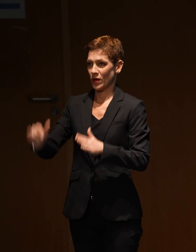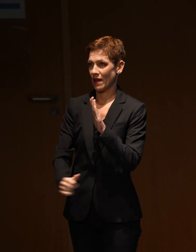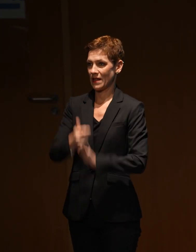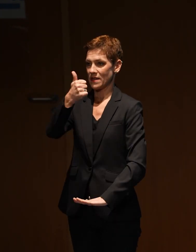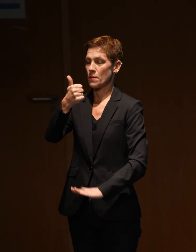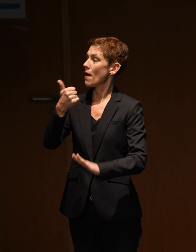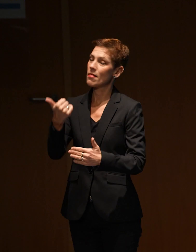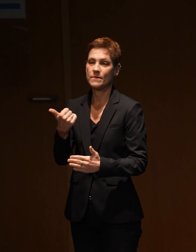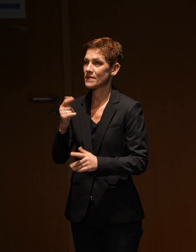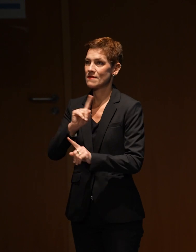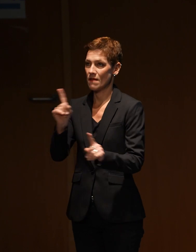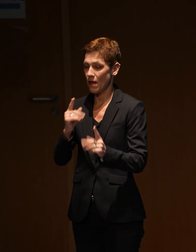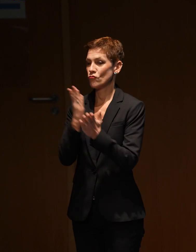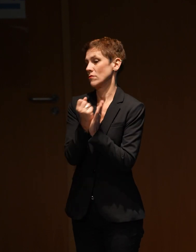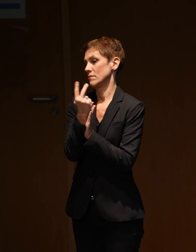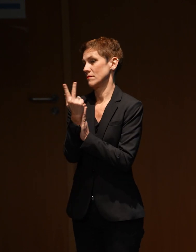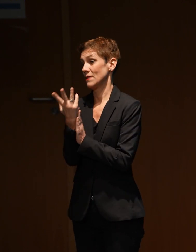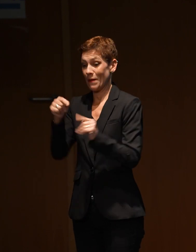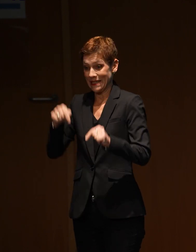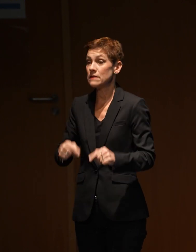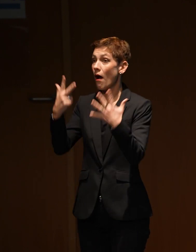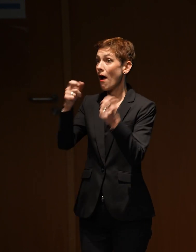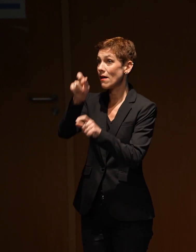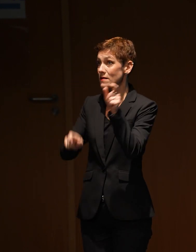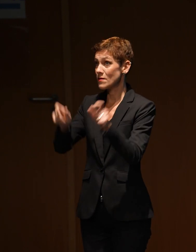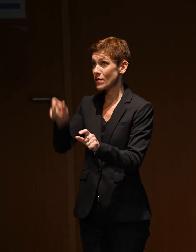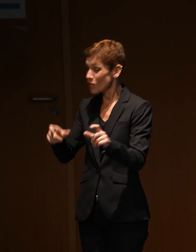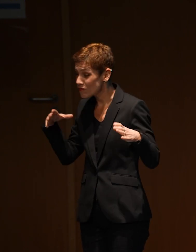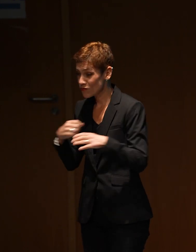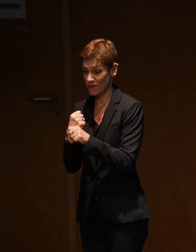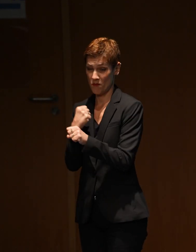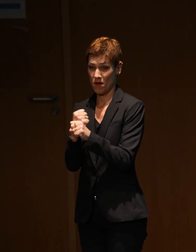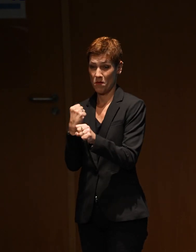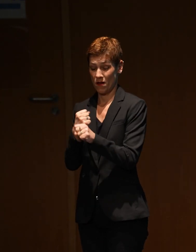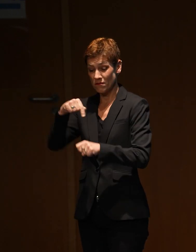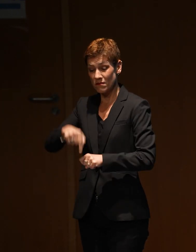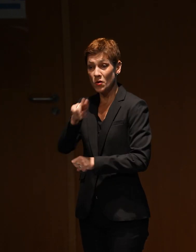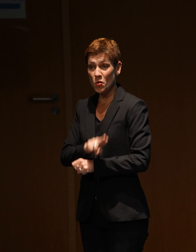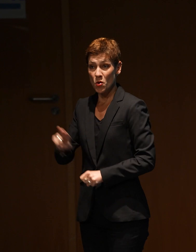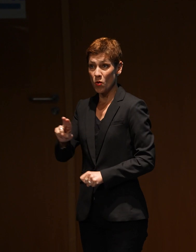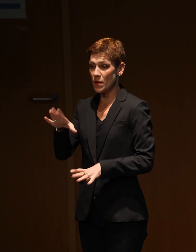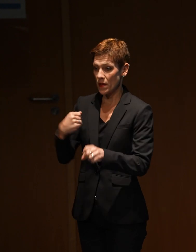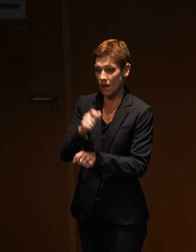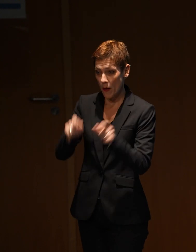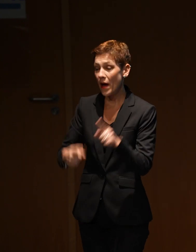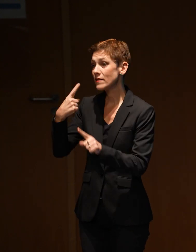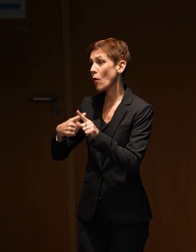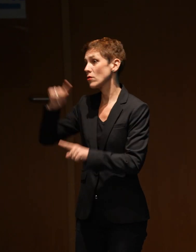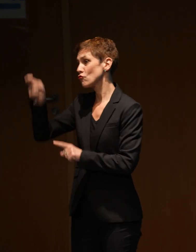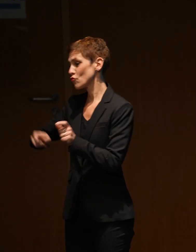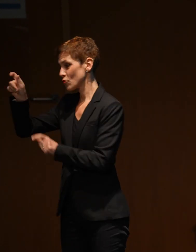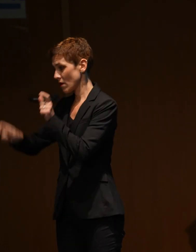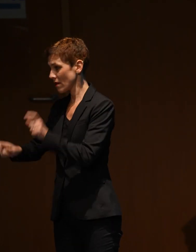speziellen Fall heute haben sich 80 Personen daran beteiligt, Mitarbeitende und Studierende, vor allem eben